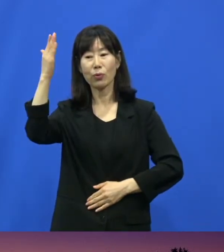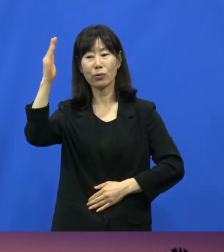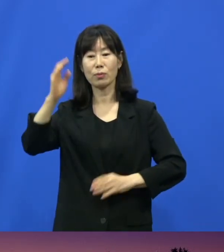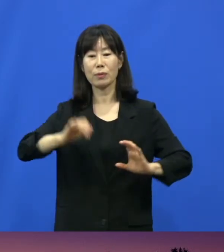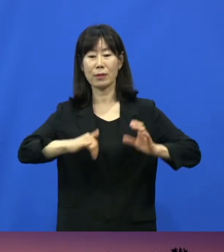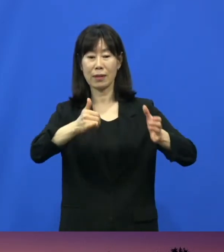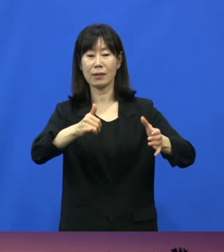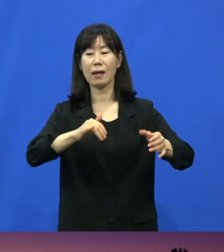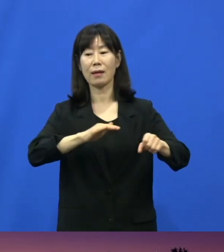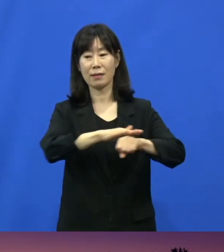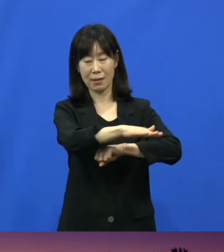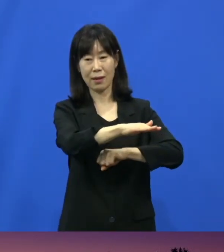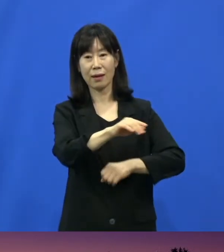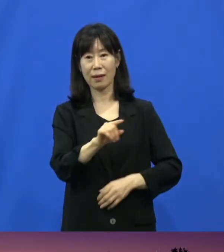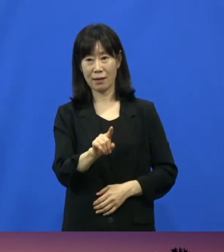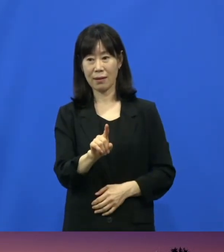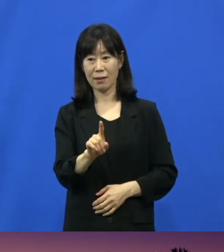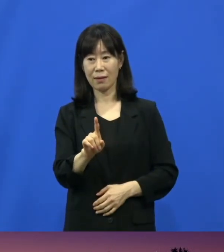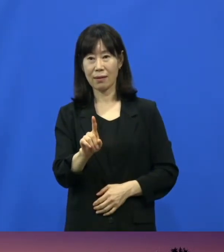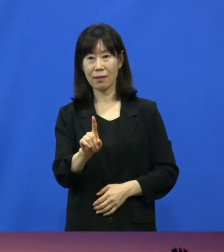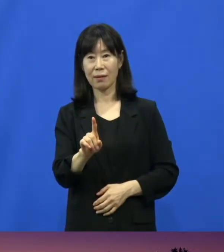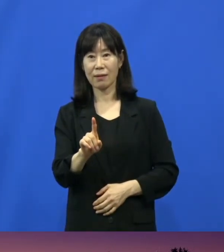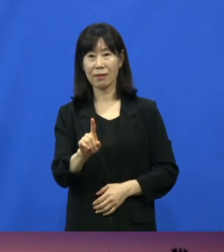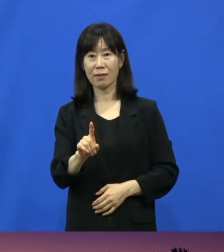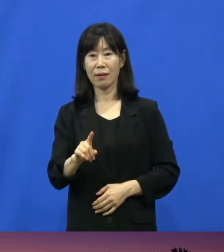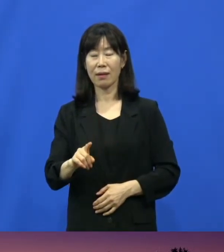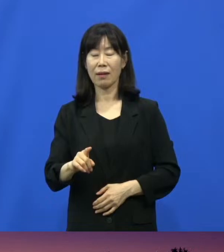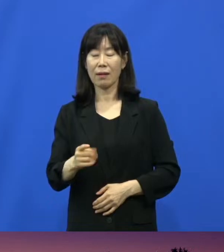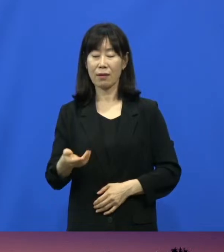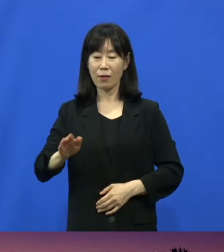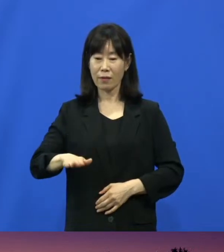여러분, 우리의 삶의 시작에서부터 끝까지 주님에게 안기는 거예요.